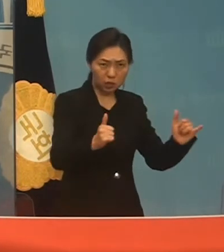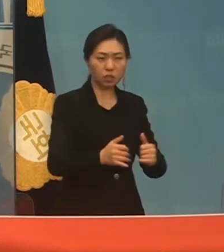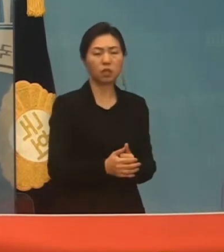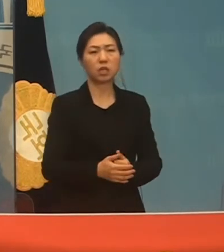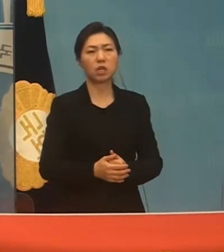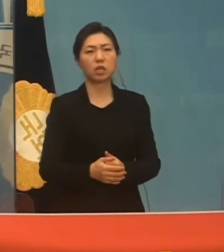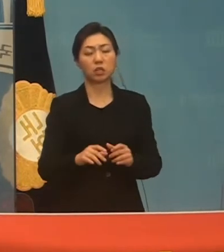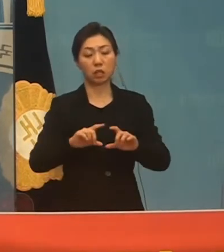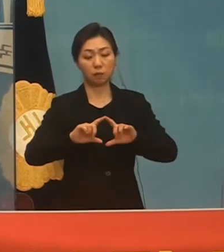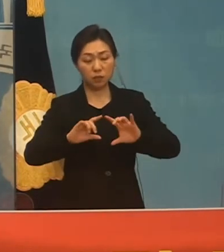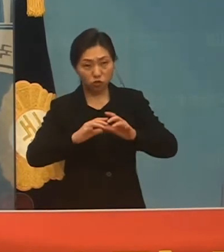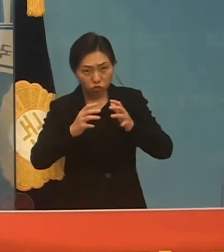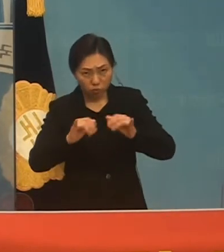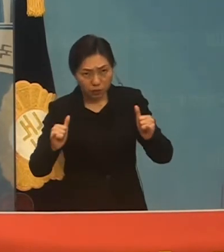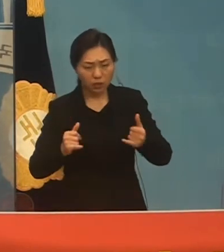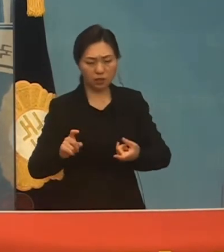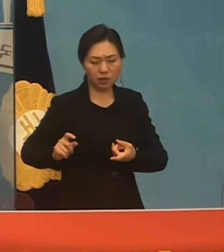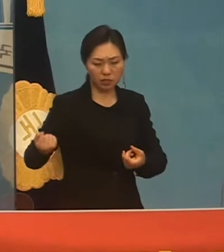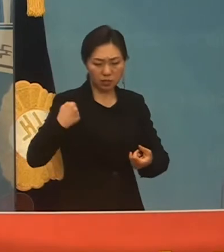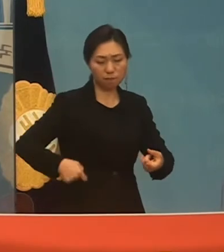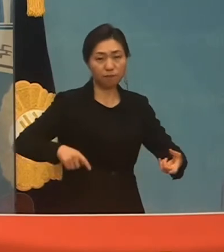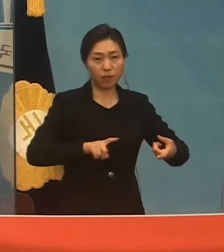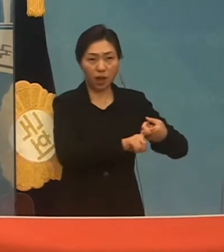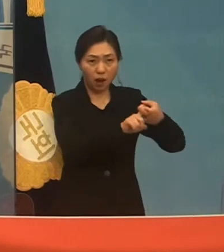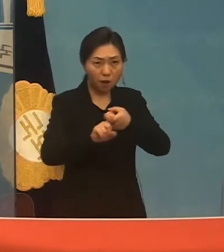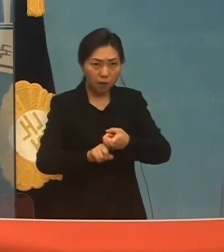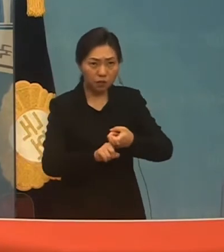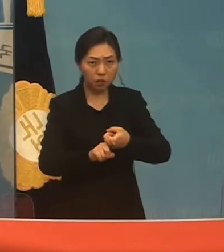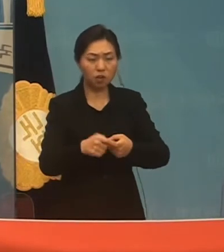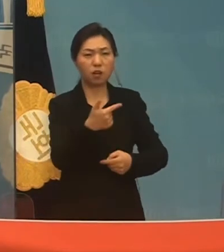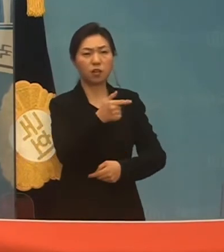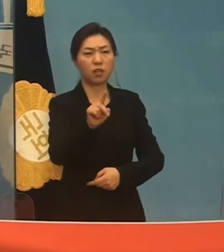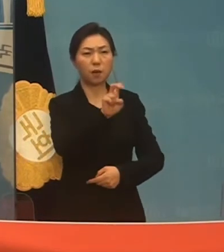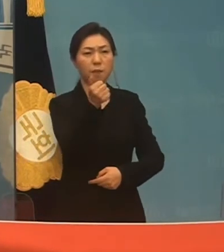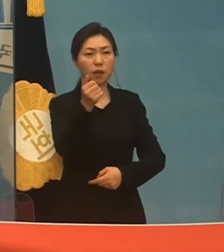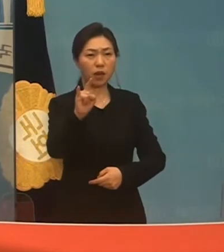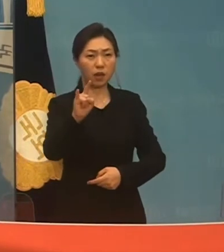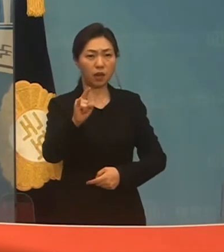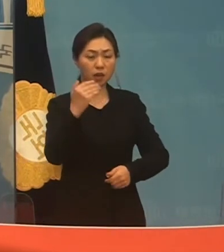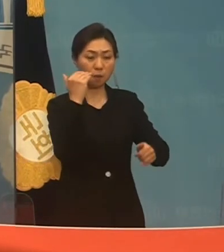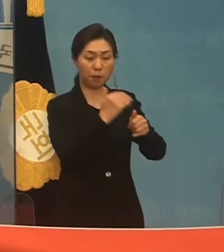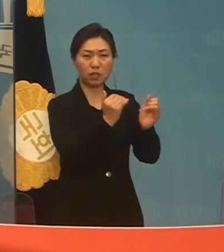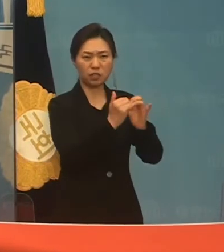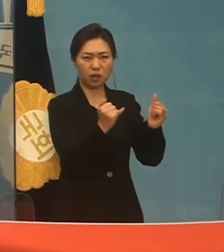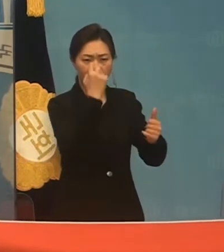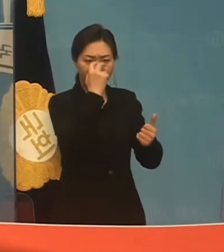해고당한 33명의 남해학 비정규직 노동자들을 지켜낼 것입니다.